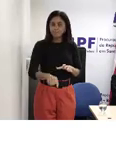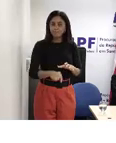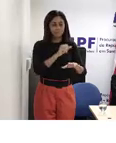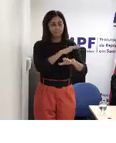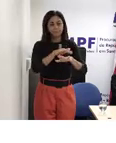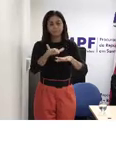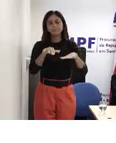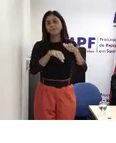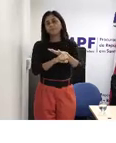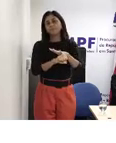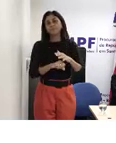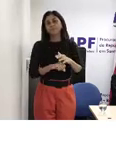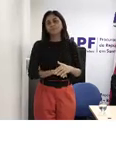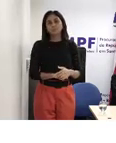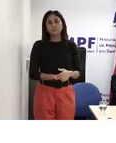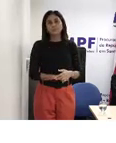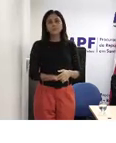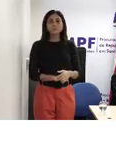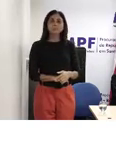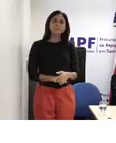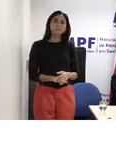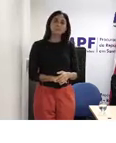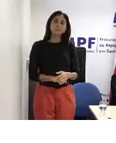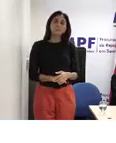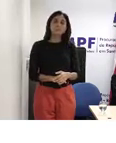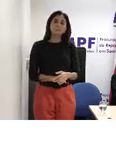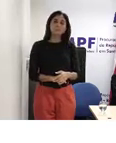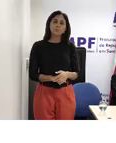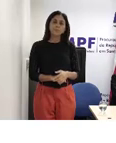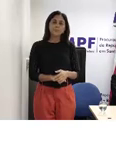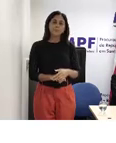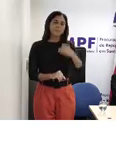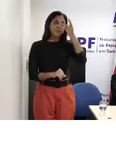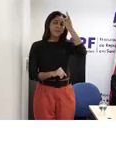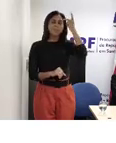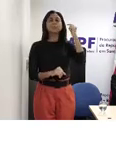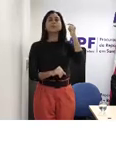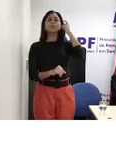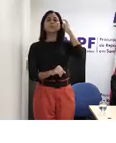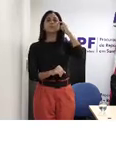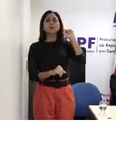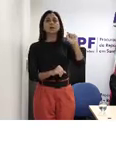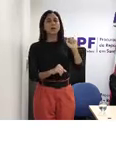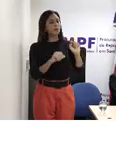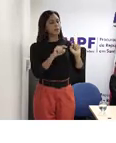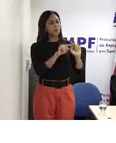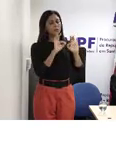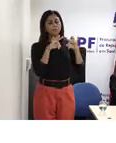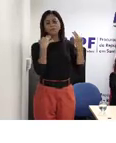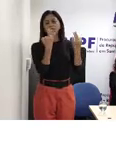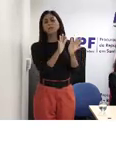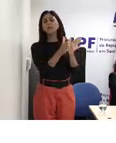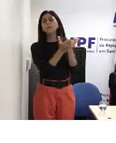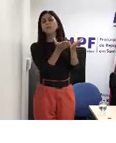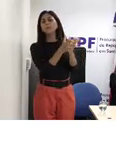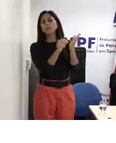pessoas acham tem a a Ah não isso acontece nas famílias desestruturada menos favorecida menos informadas não